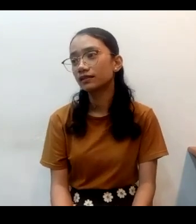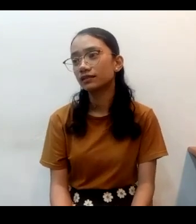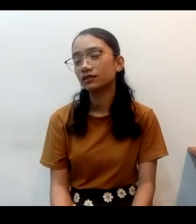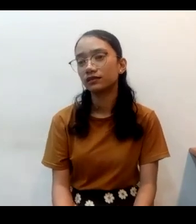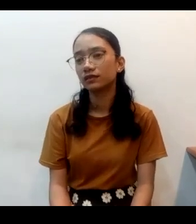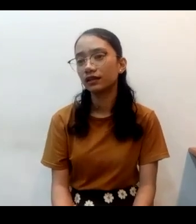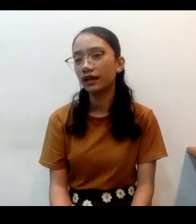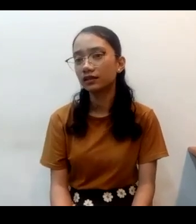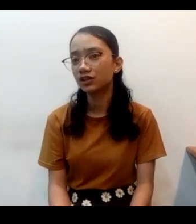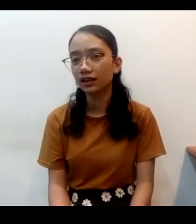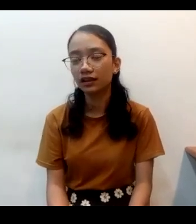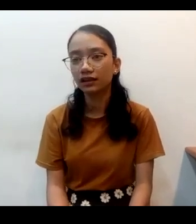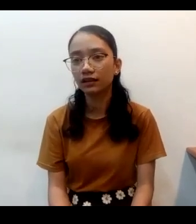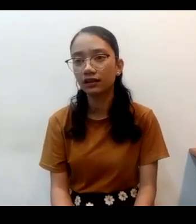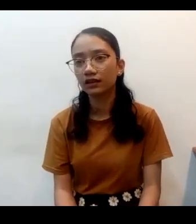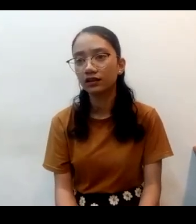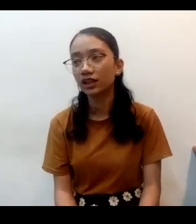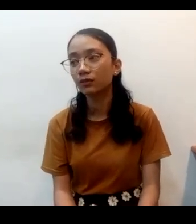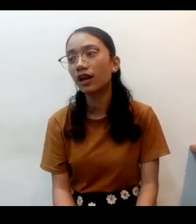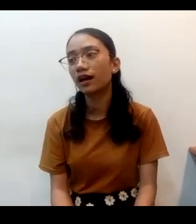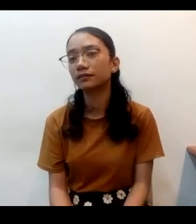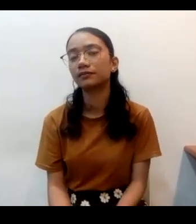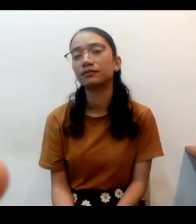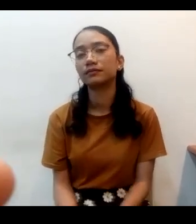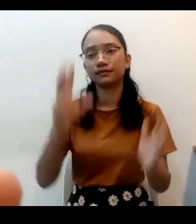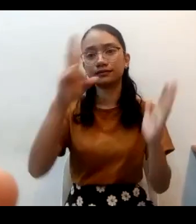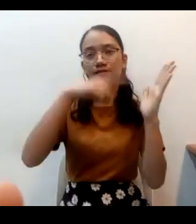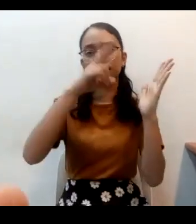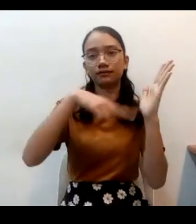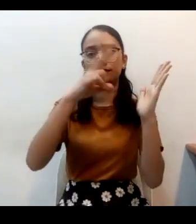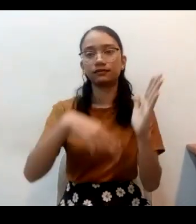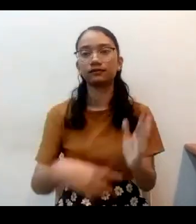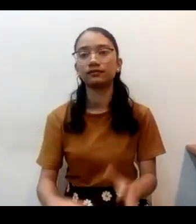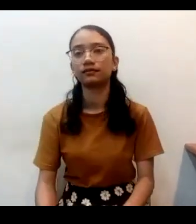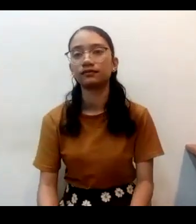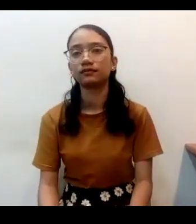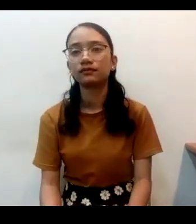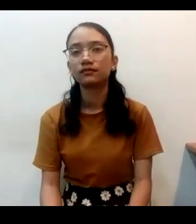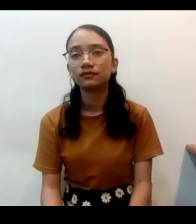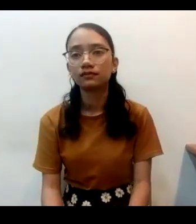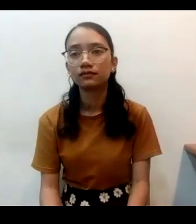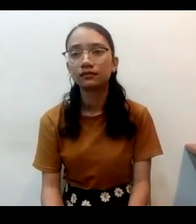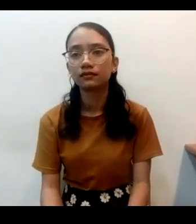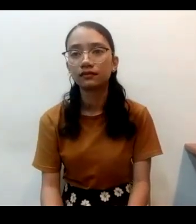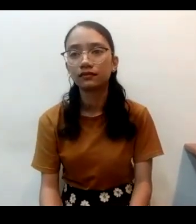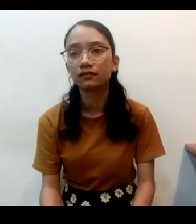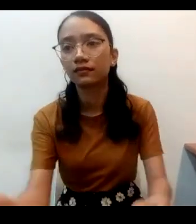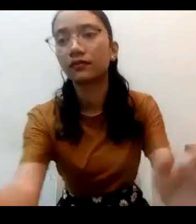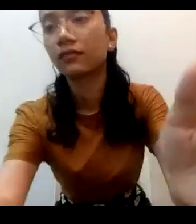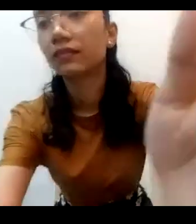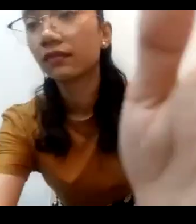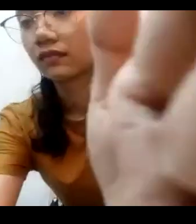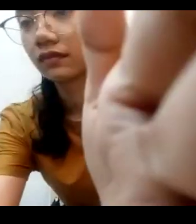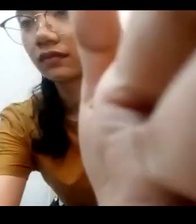3, sa huling parte, kundi upang mahayag sa kanya ang mga gawa ng Diyos. When God called the Moses, God